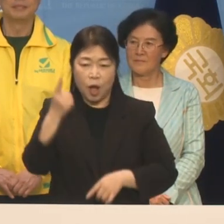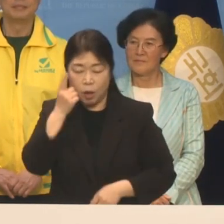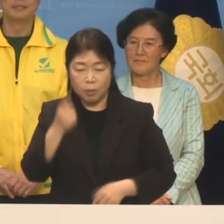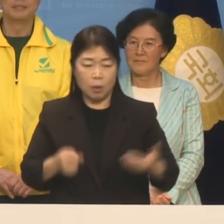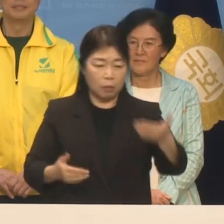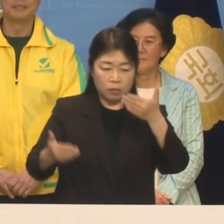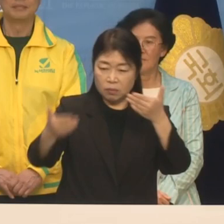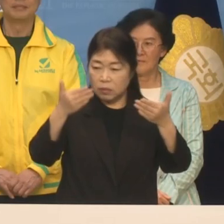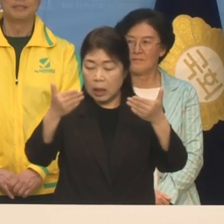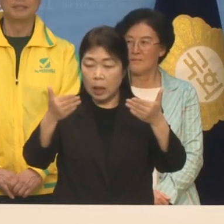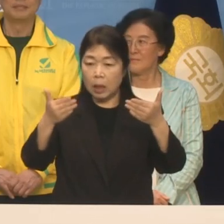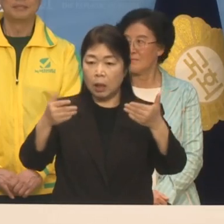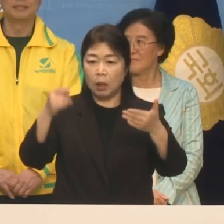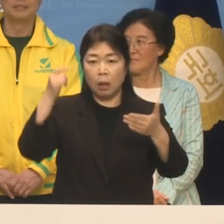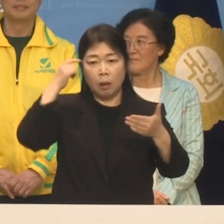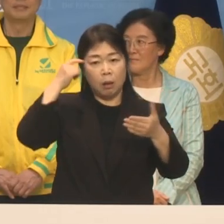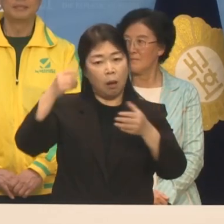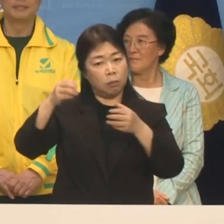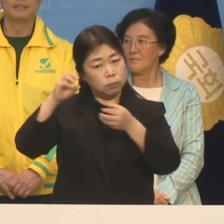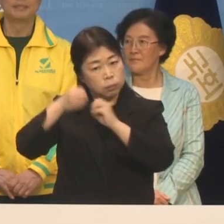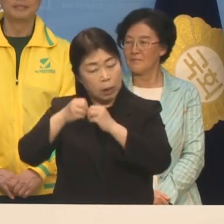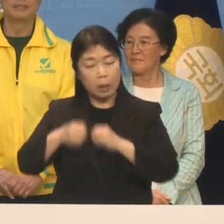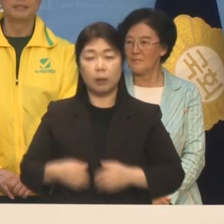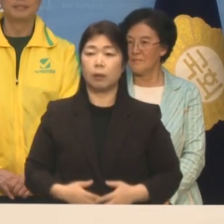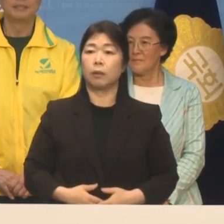된다. 프랑스가,